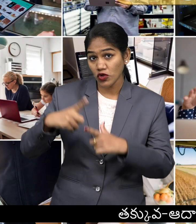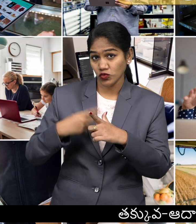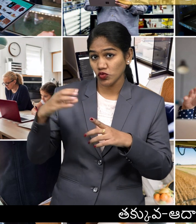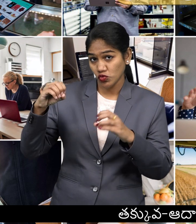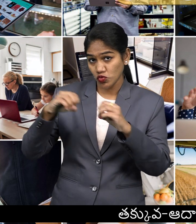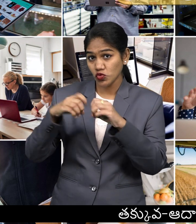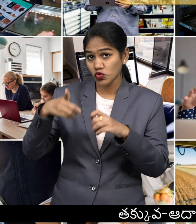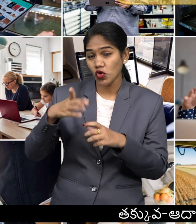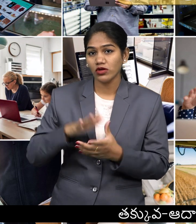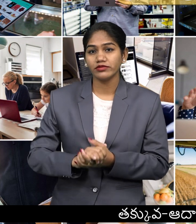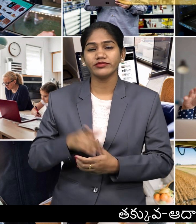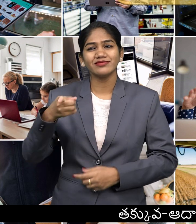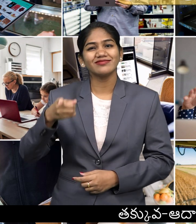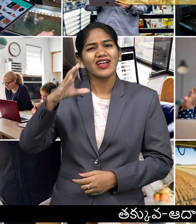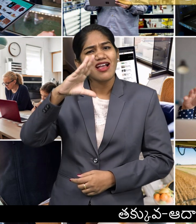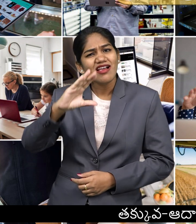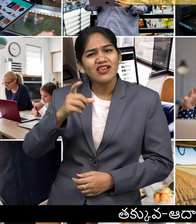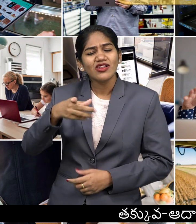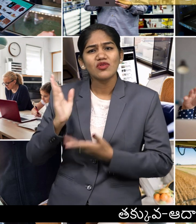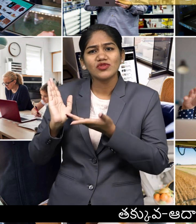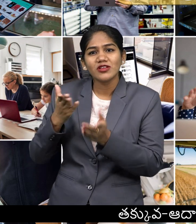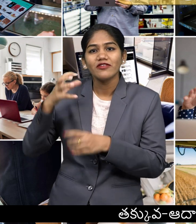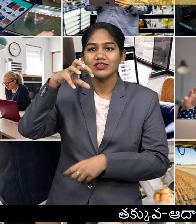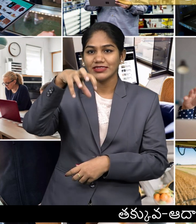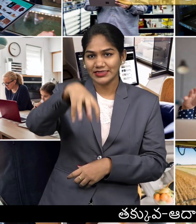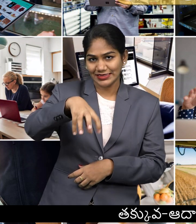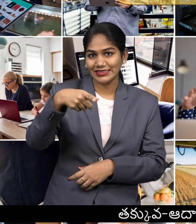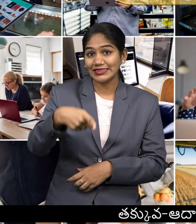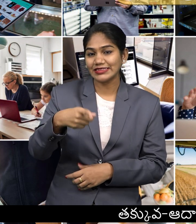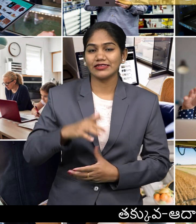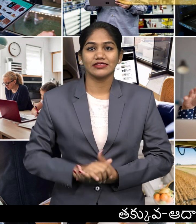తక్కువ ఆదాయ సేవారంగంలో ఉపాధి.